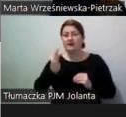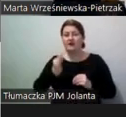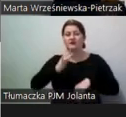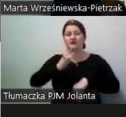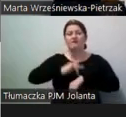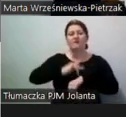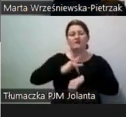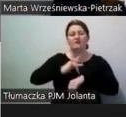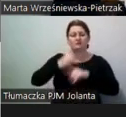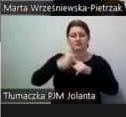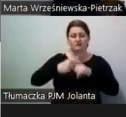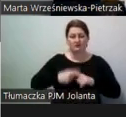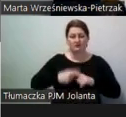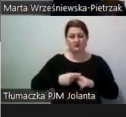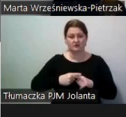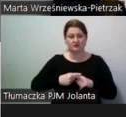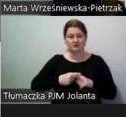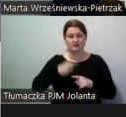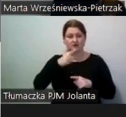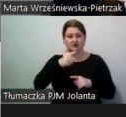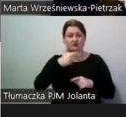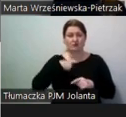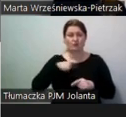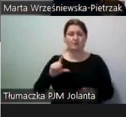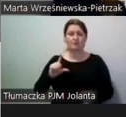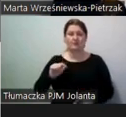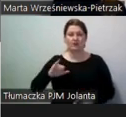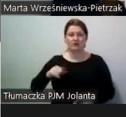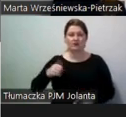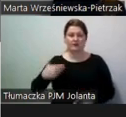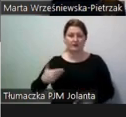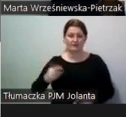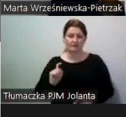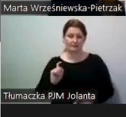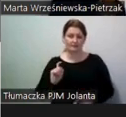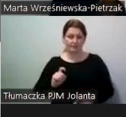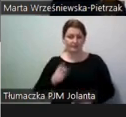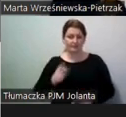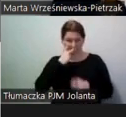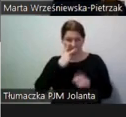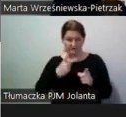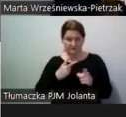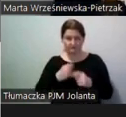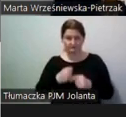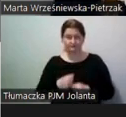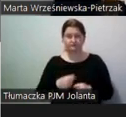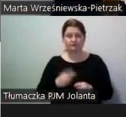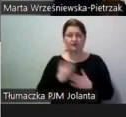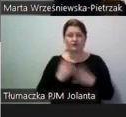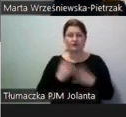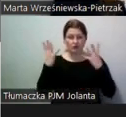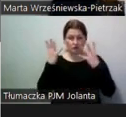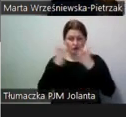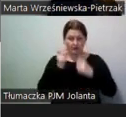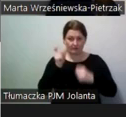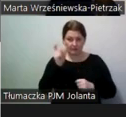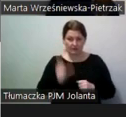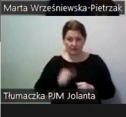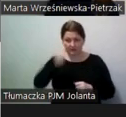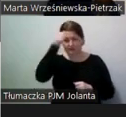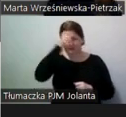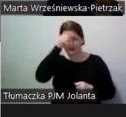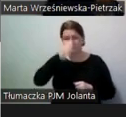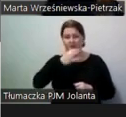testu. Ja akurat tutaj uruchomiłam zakładkę PJM i Państwo ją widzą. Zaciemniłam nazwę pytania, ponieważ nie